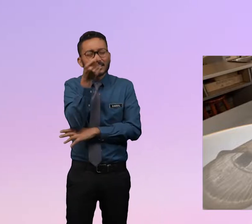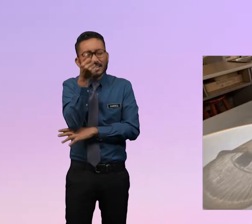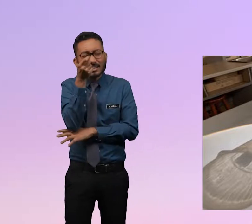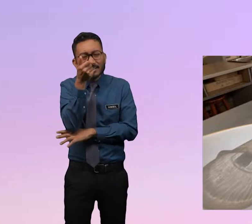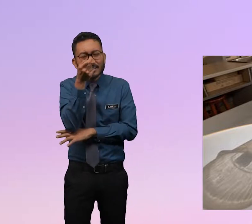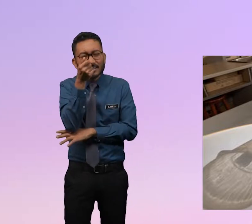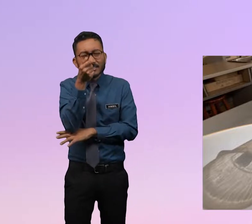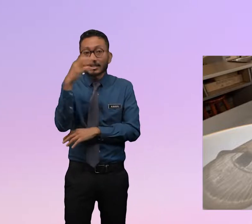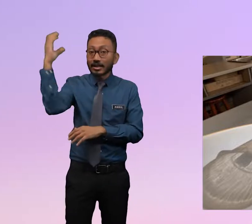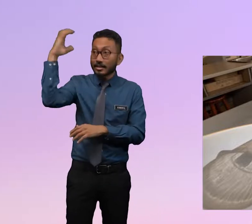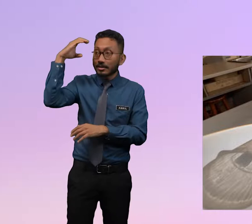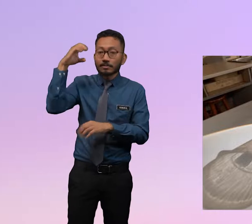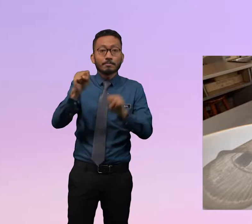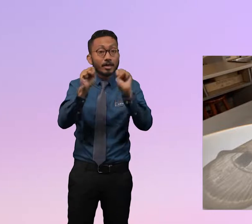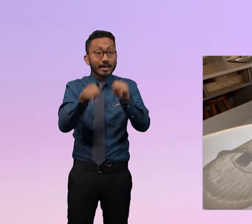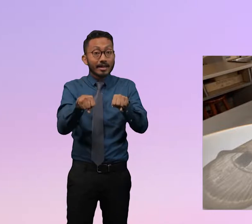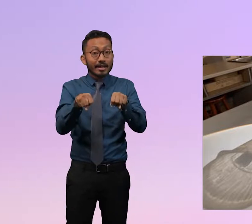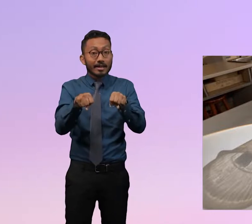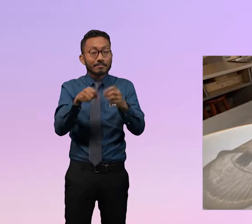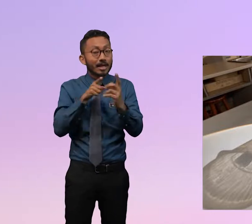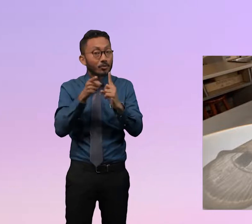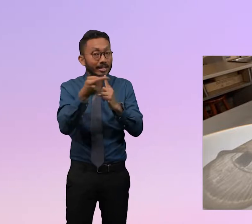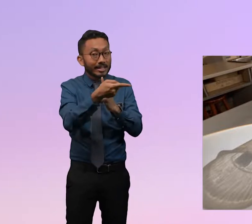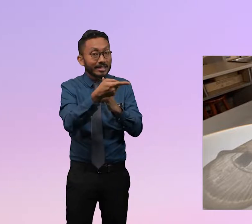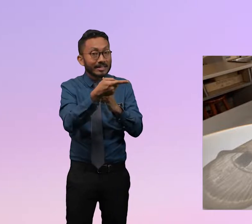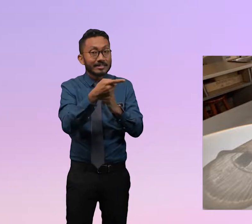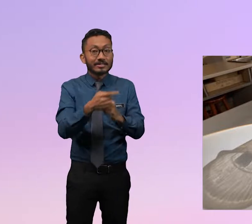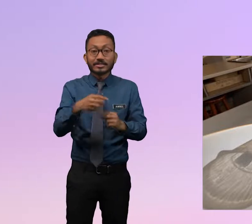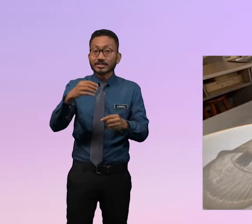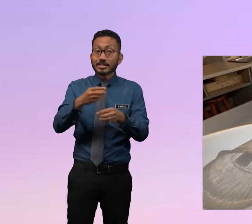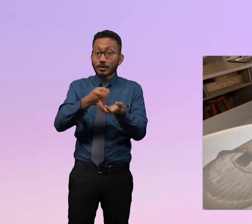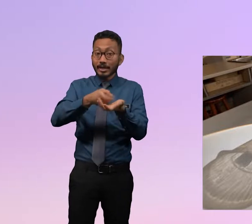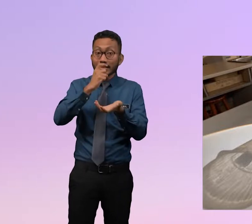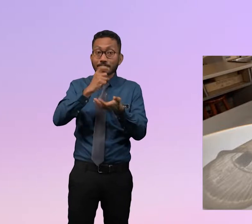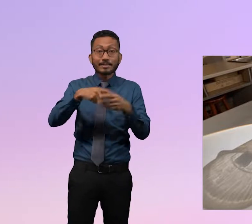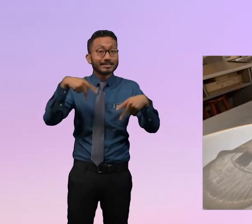Ketika cahaya boleh melalui cawat plastik.